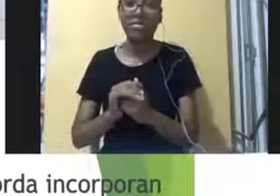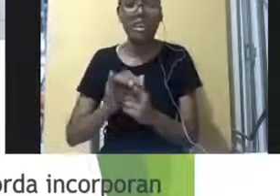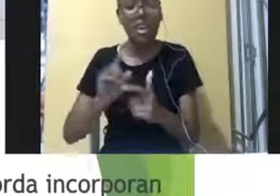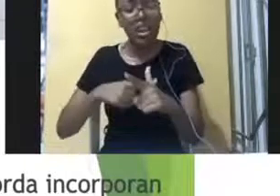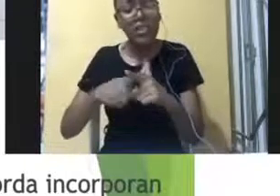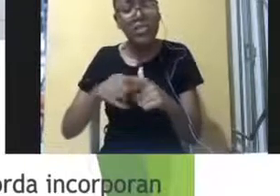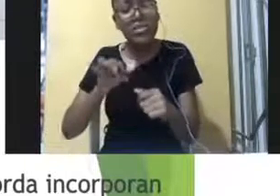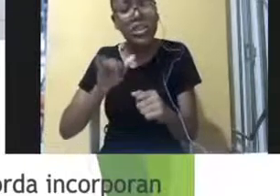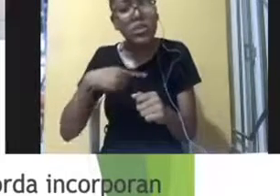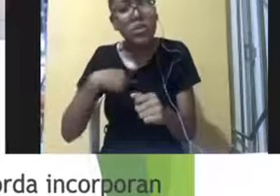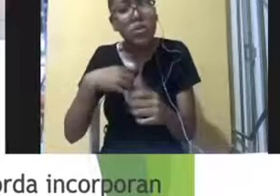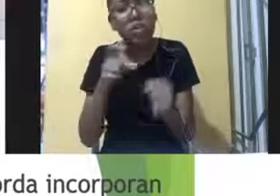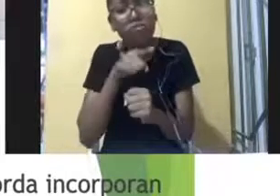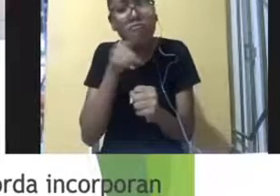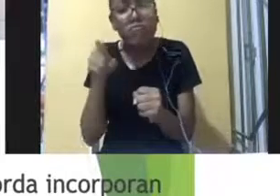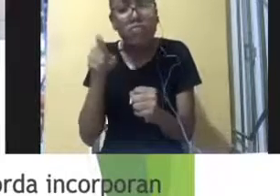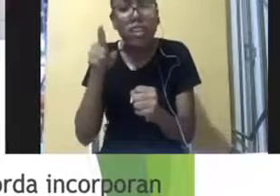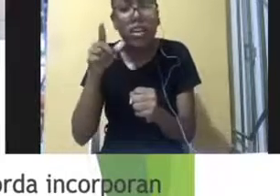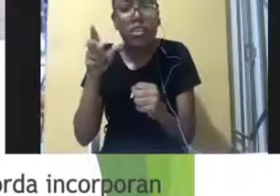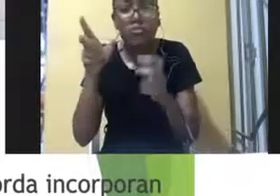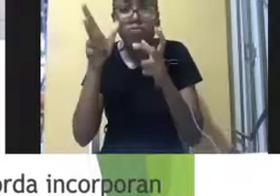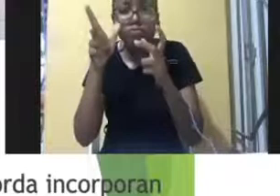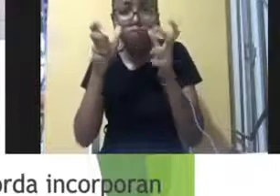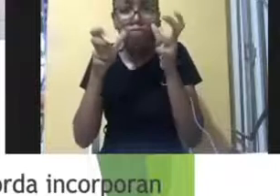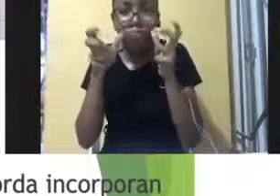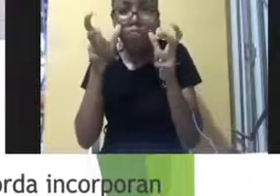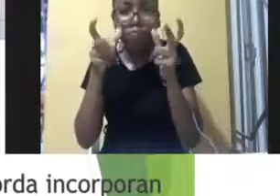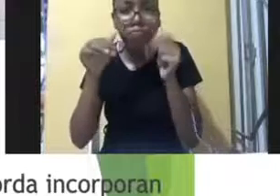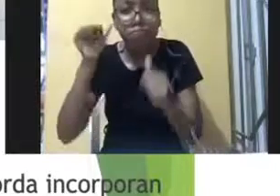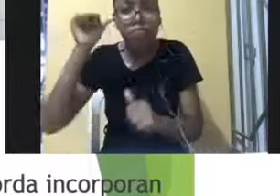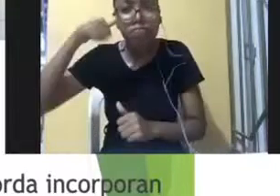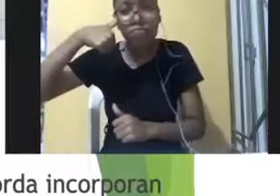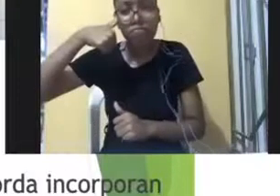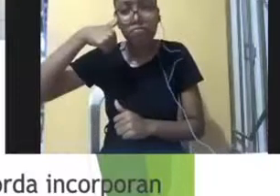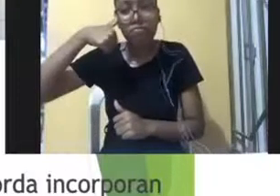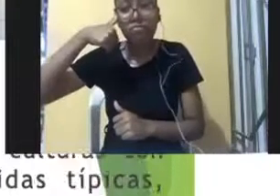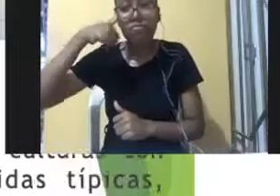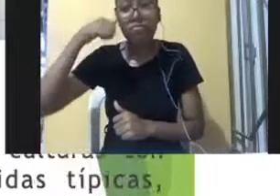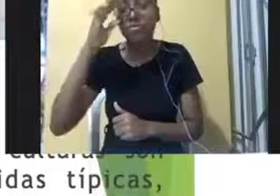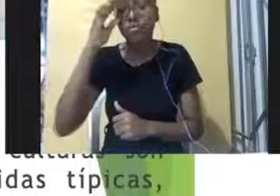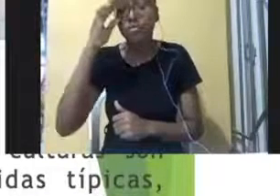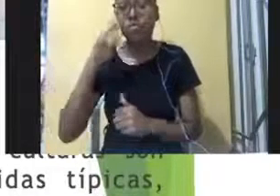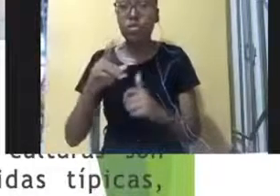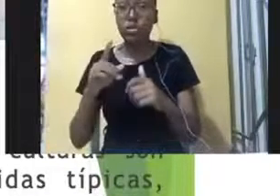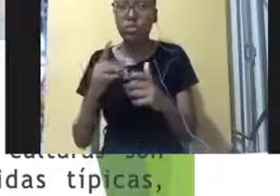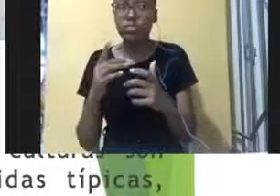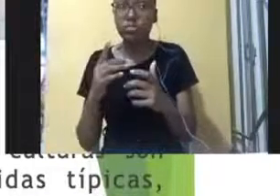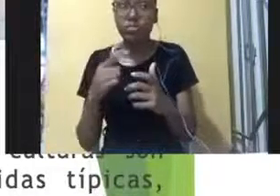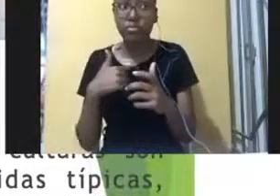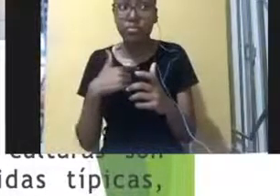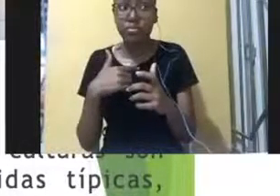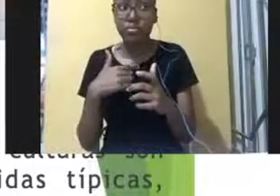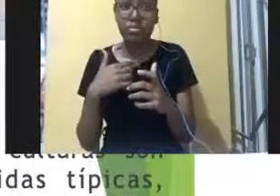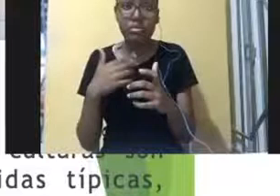de lo que vamos a hablar en el día de hoy, que por cierto, le anticipo, voy a quizás no voy a utilizar toda